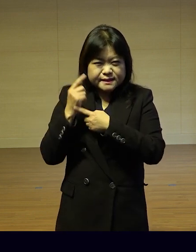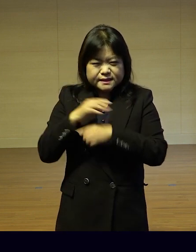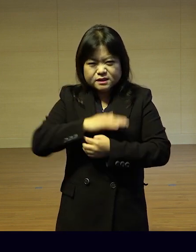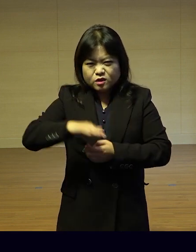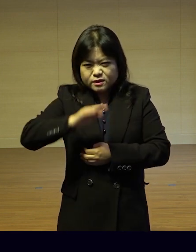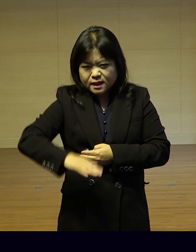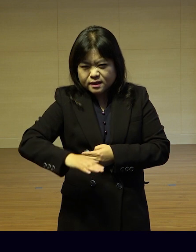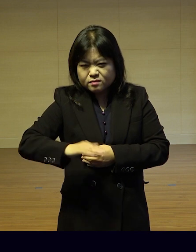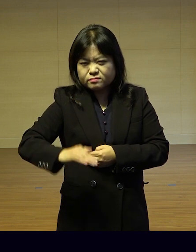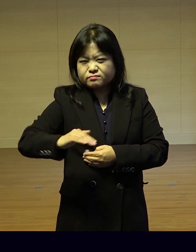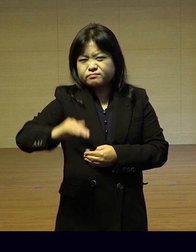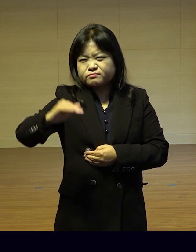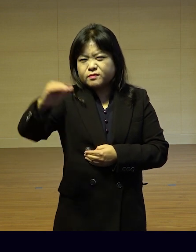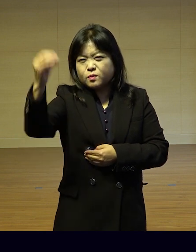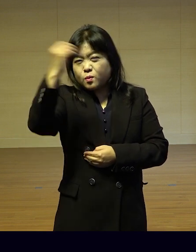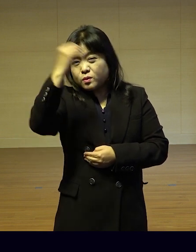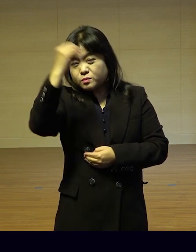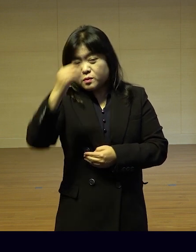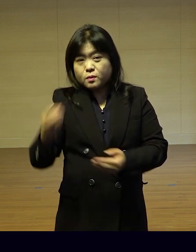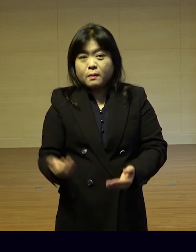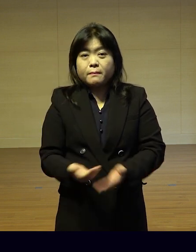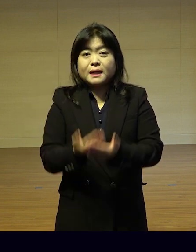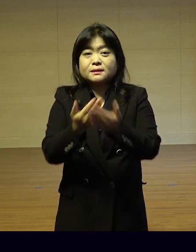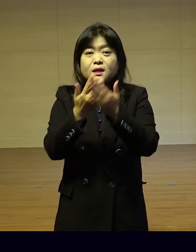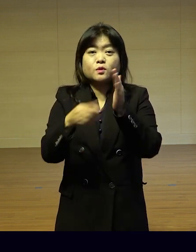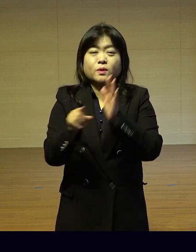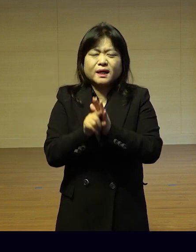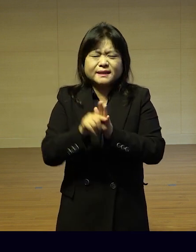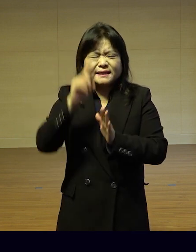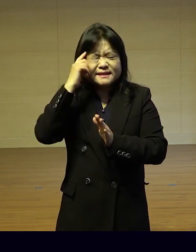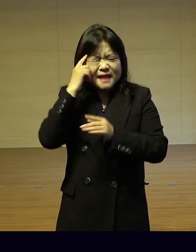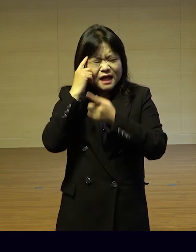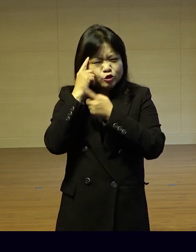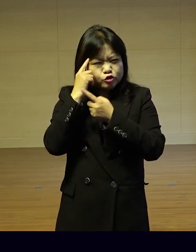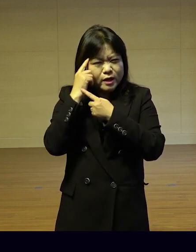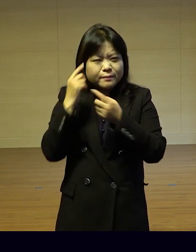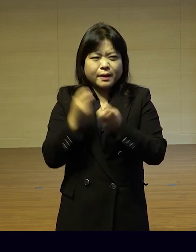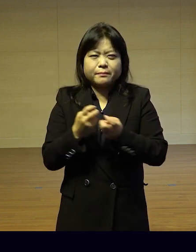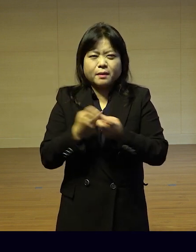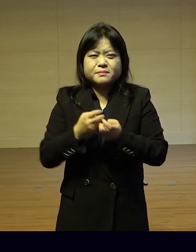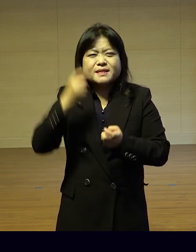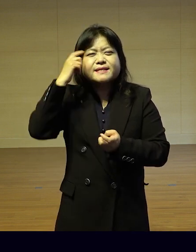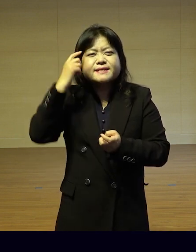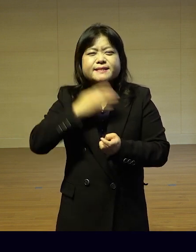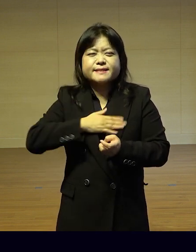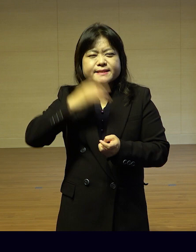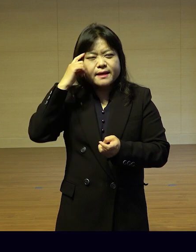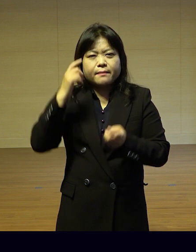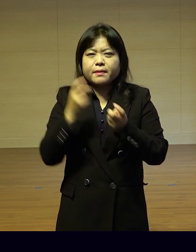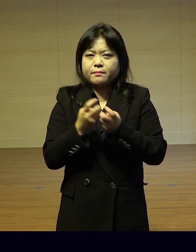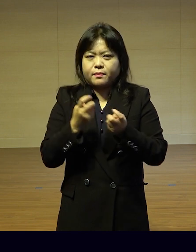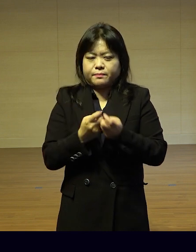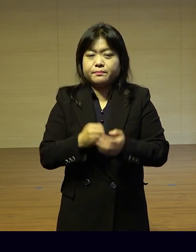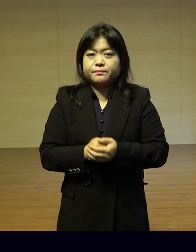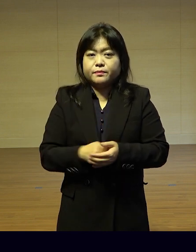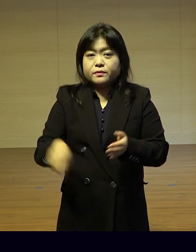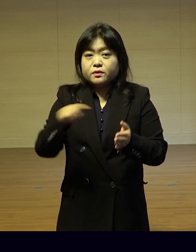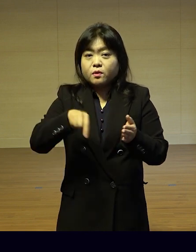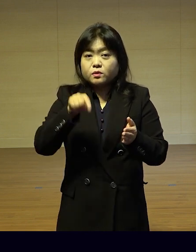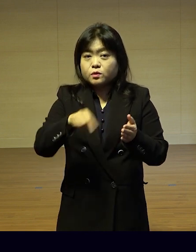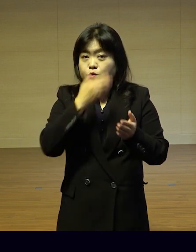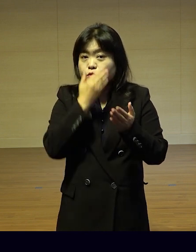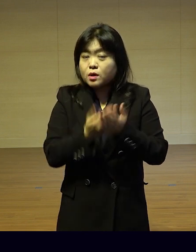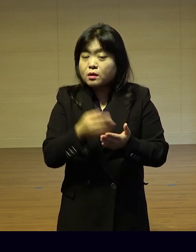단계에서 고차적인 단계로 발전해 나가기 위한 사유의 방법, 인식의 방법이라고 할 수 있습니다. 여기서 중요한